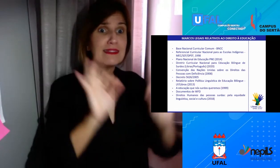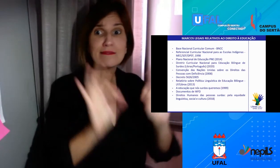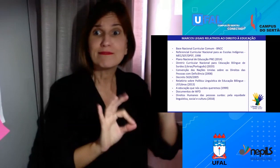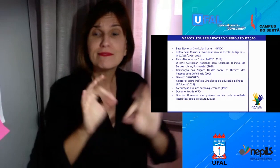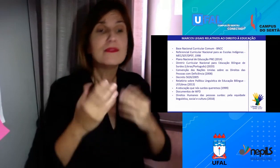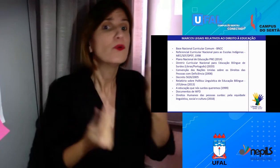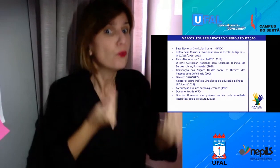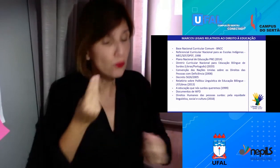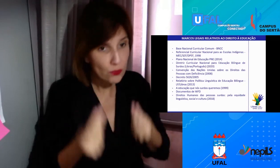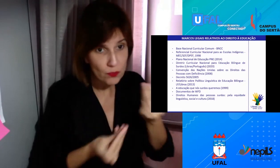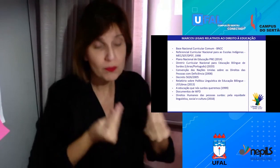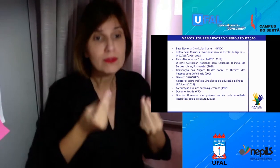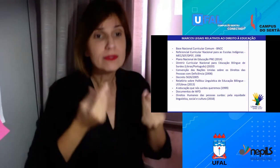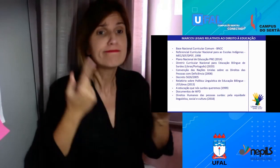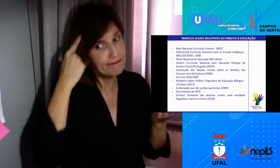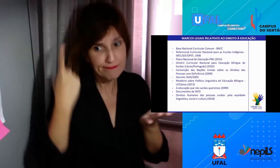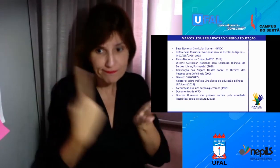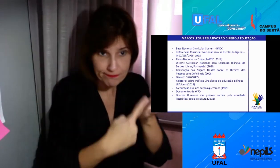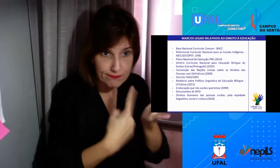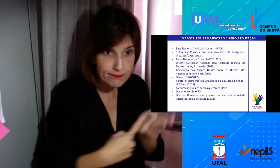Pois bem, o estudo que fizemos